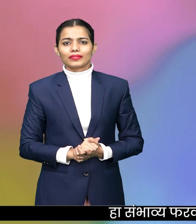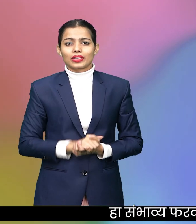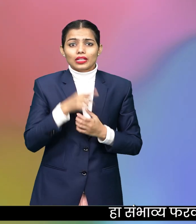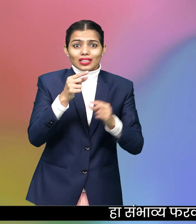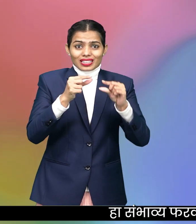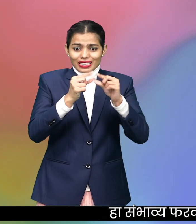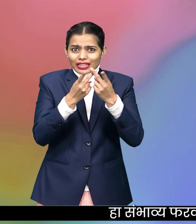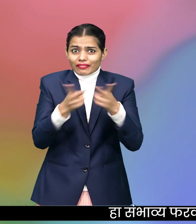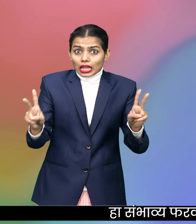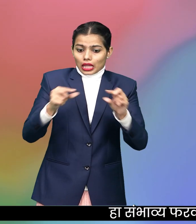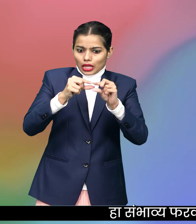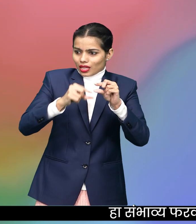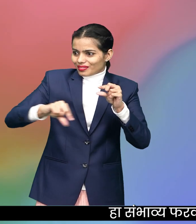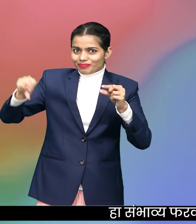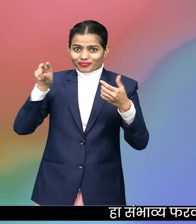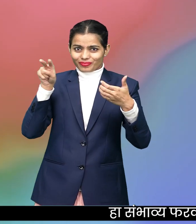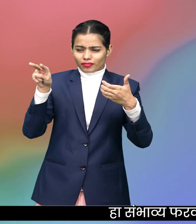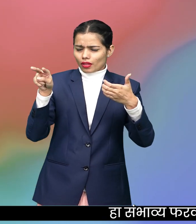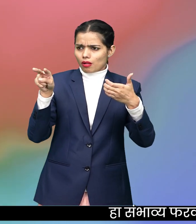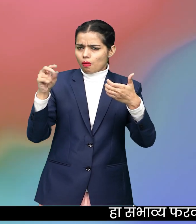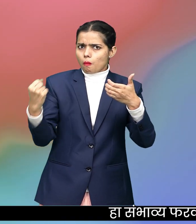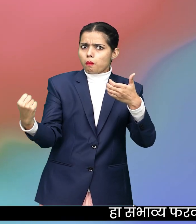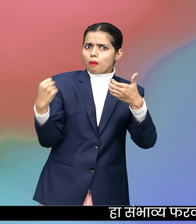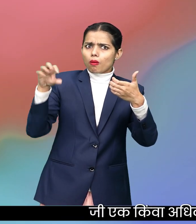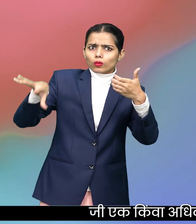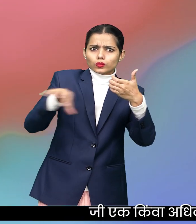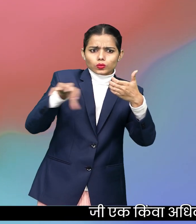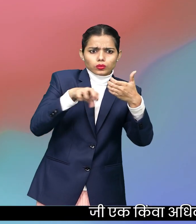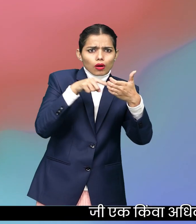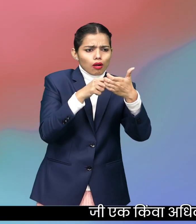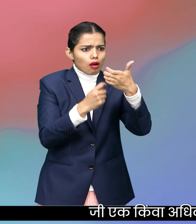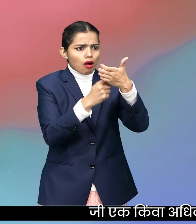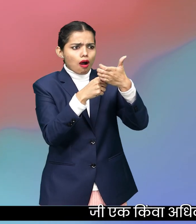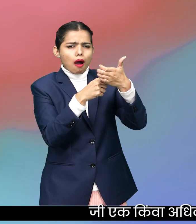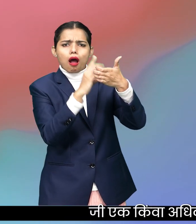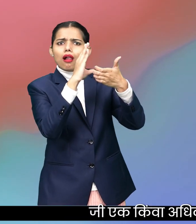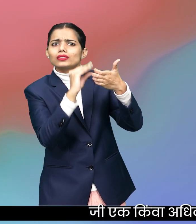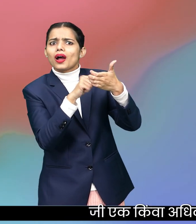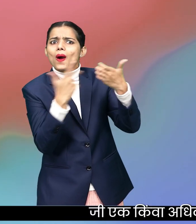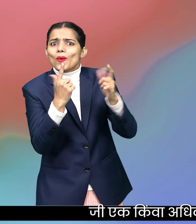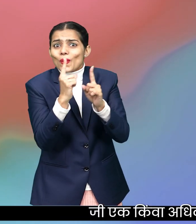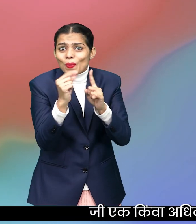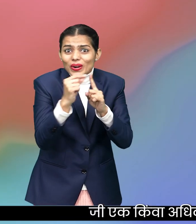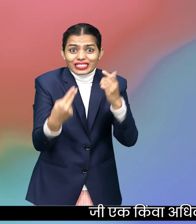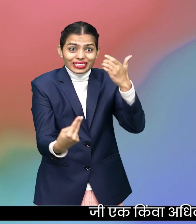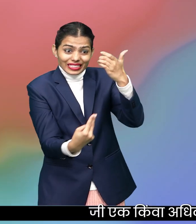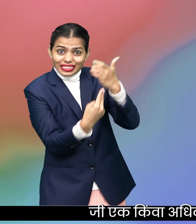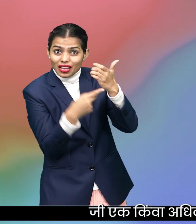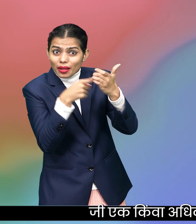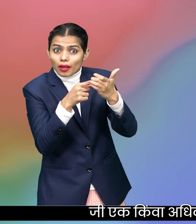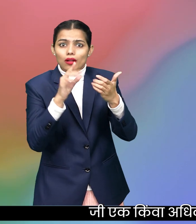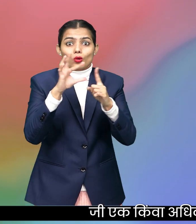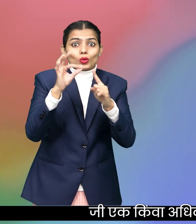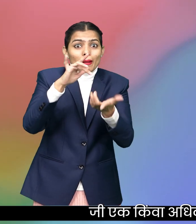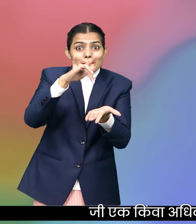हा संभाव्य फरक बॅटरीद्वारे तयार केला जातो, जी एक किंवा अधिक विद्युत कक्षांनी बनलेली असते.